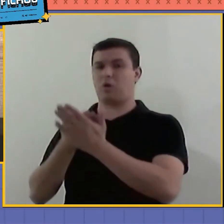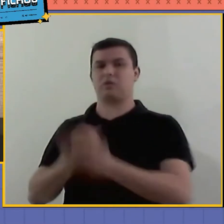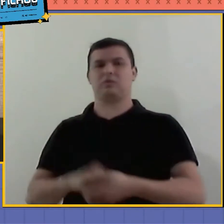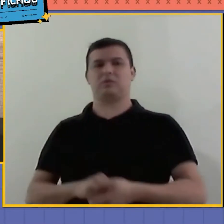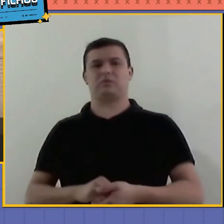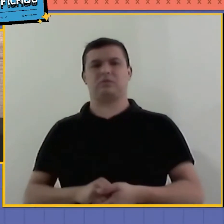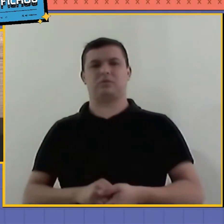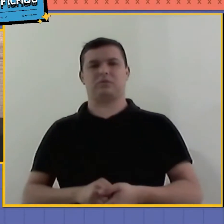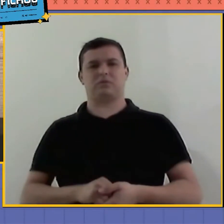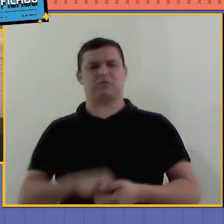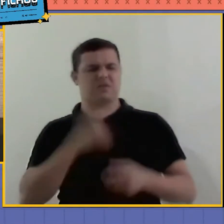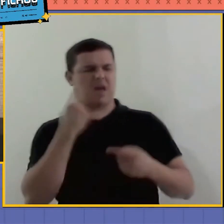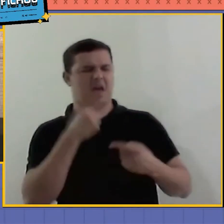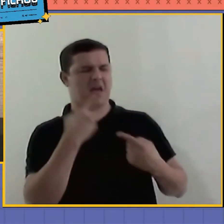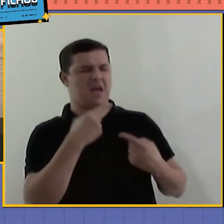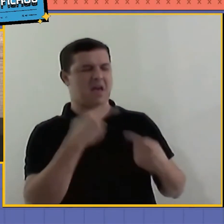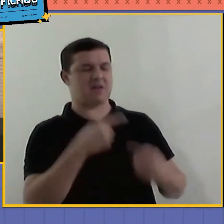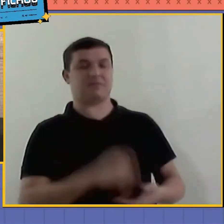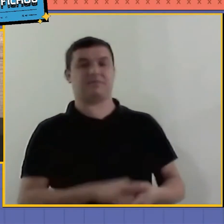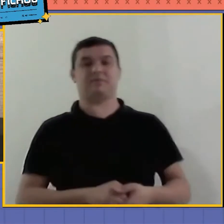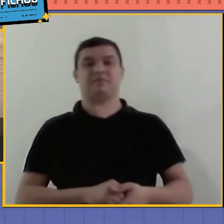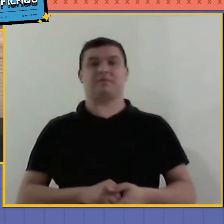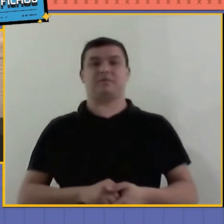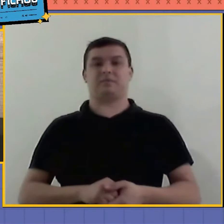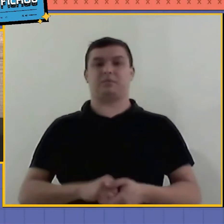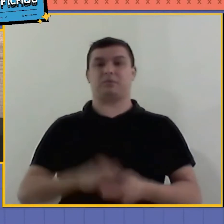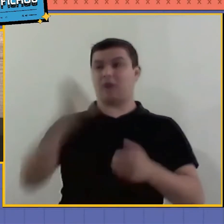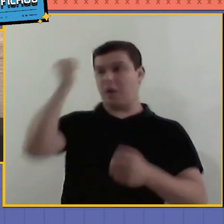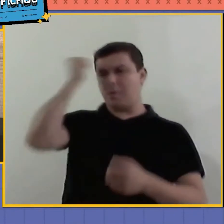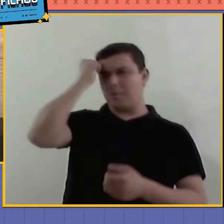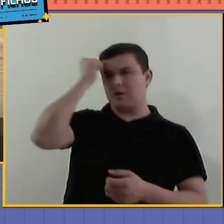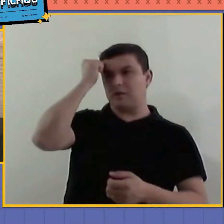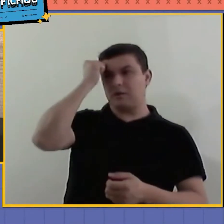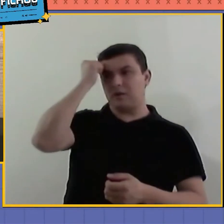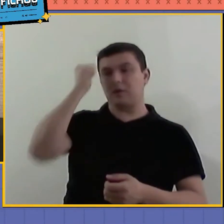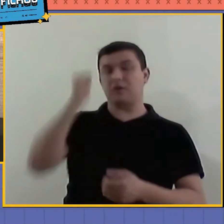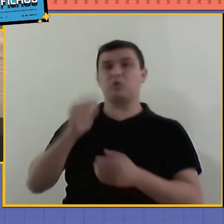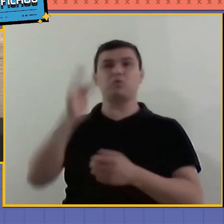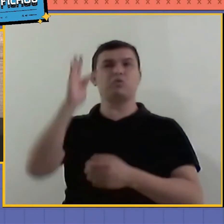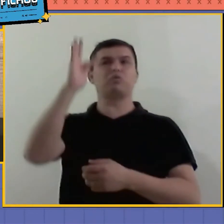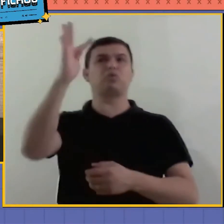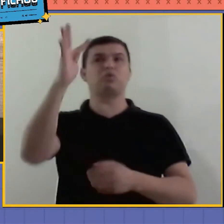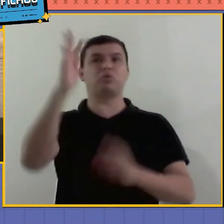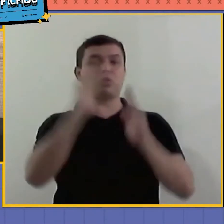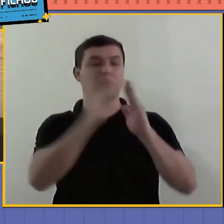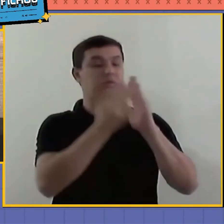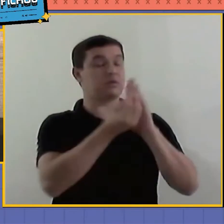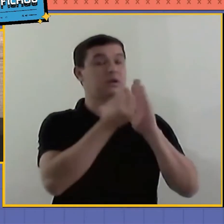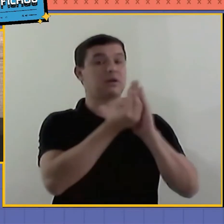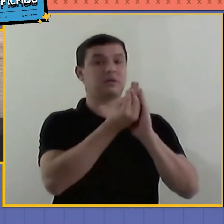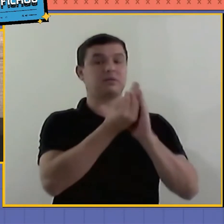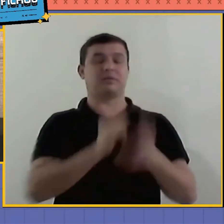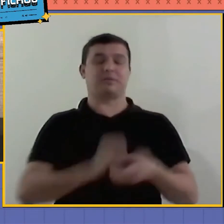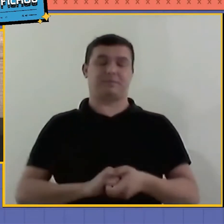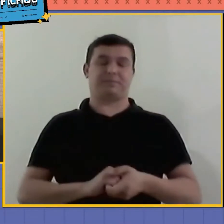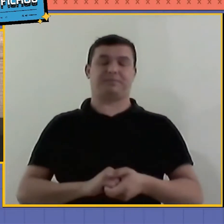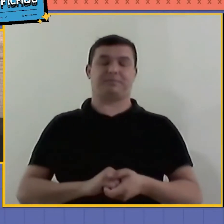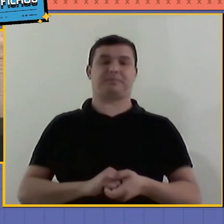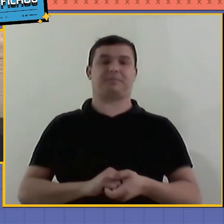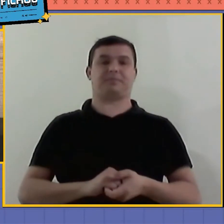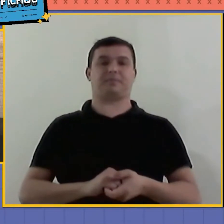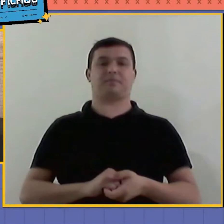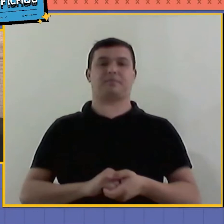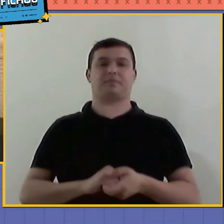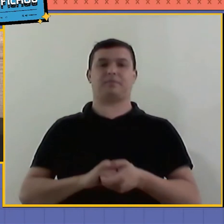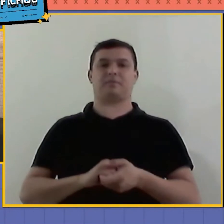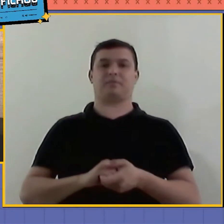ele pode se arrepender um dia pode se converter e tá conosco aqui reunido o Senhor Jesus lembro da